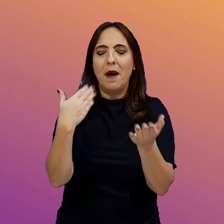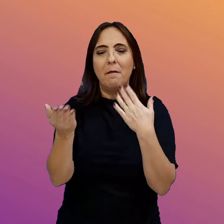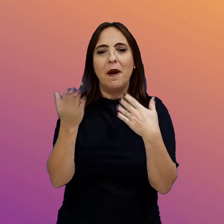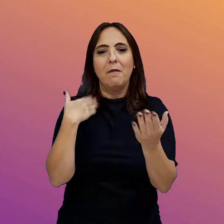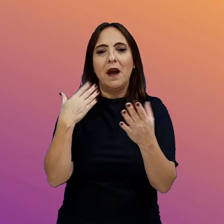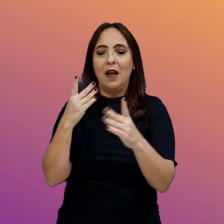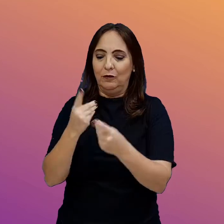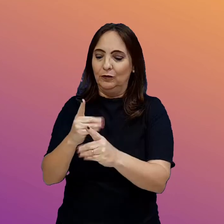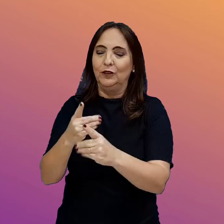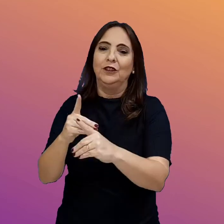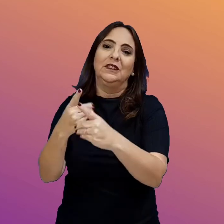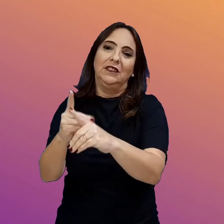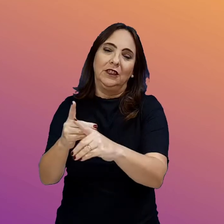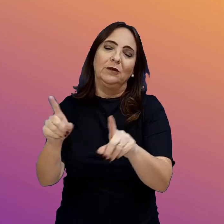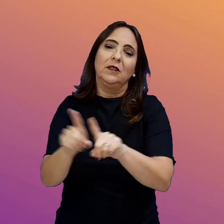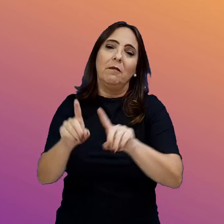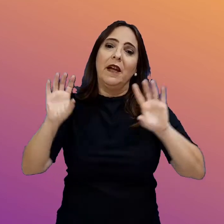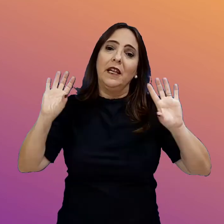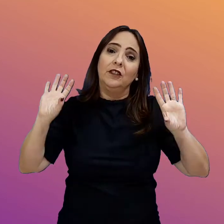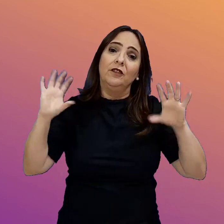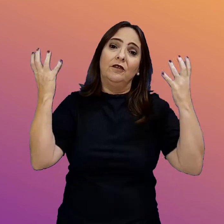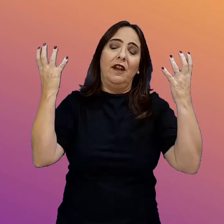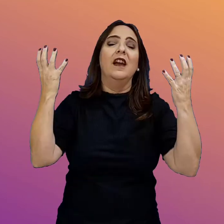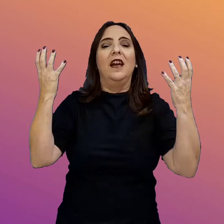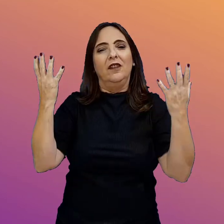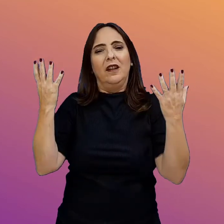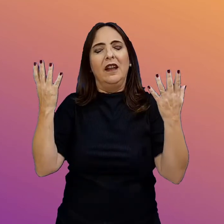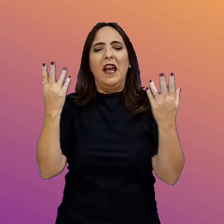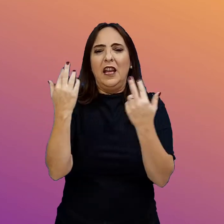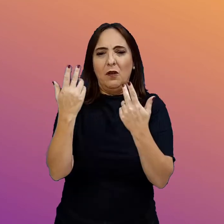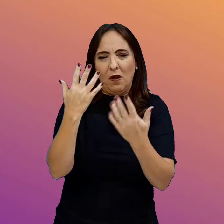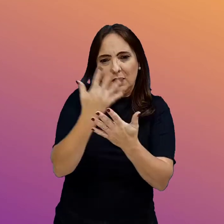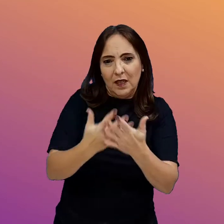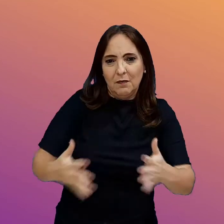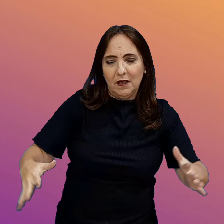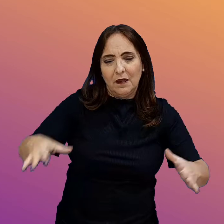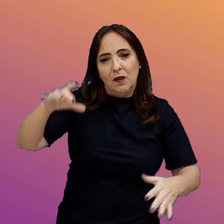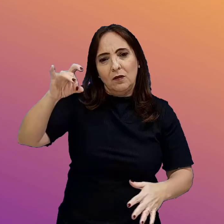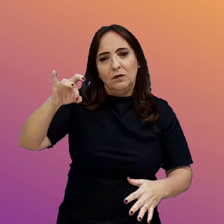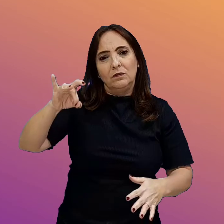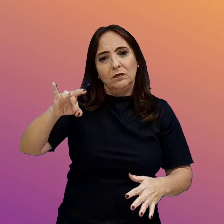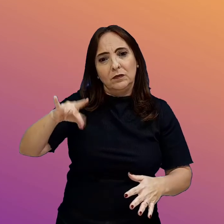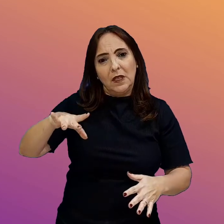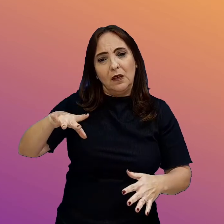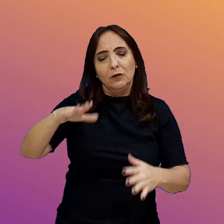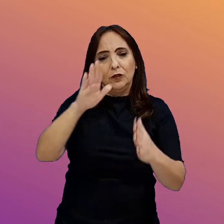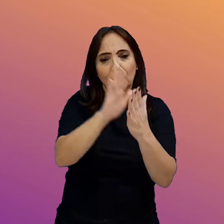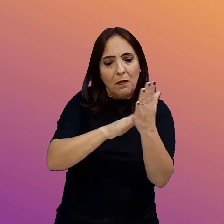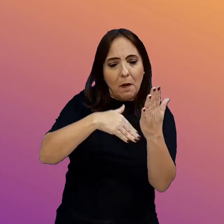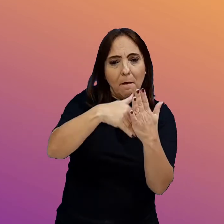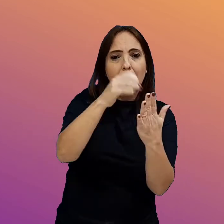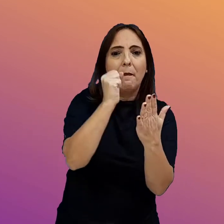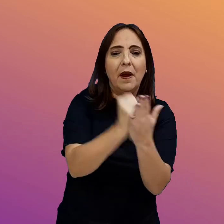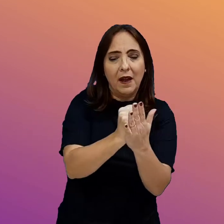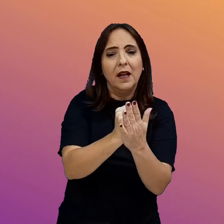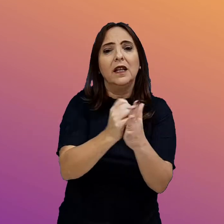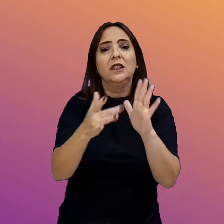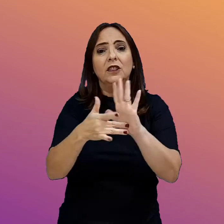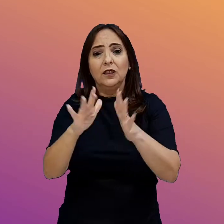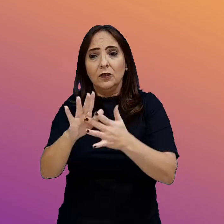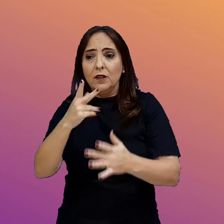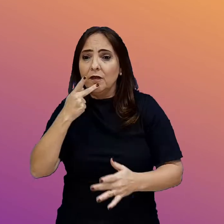até festividades, como foi o caso ali da celebração da última Páscoa, aonde Jesus tratou de assuntos